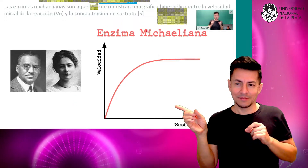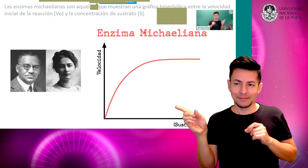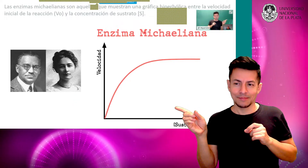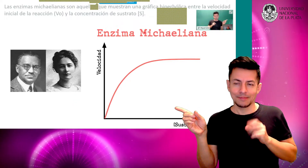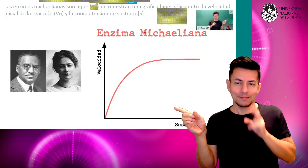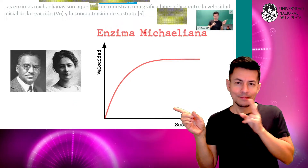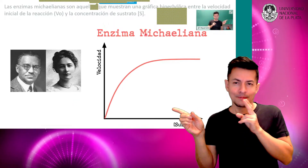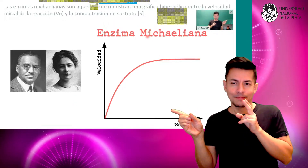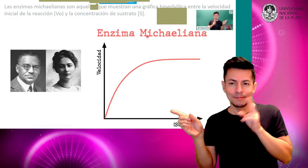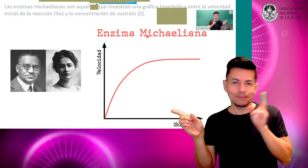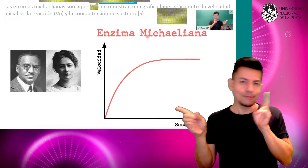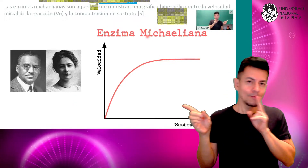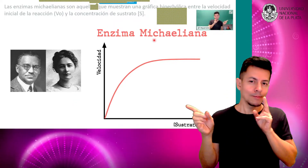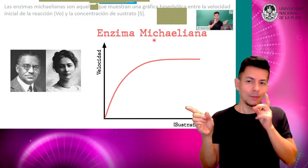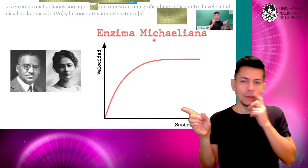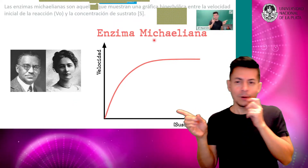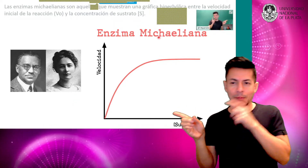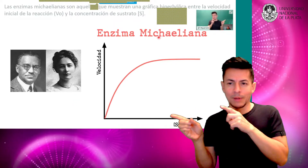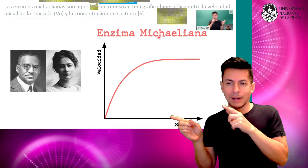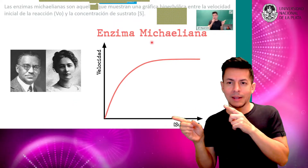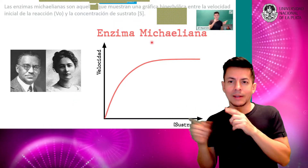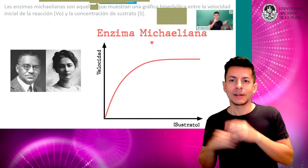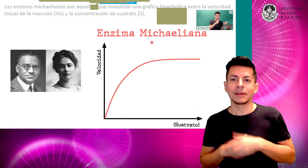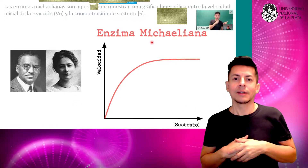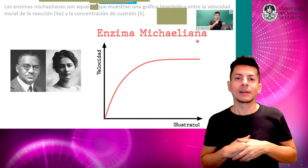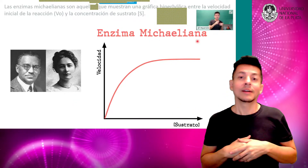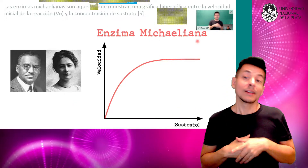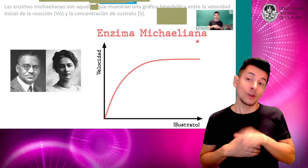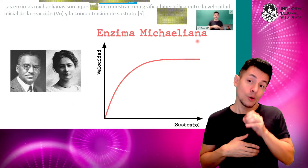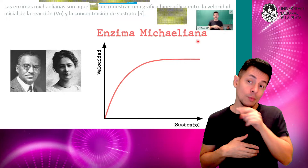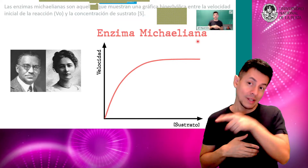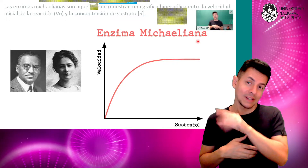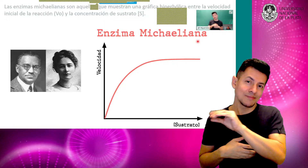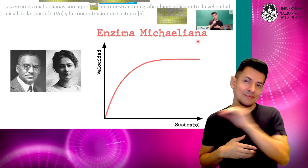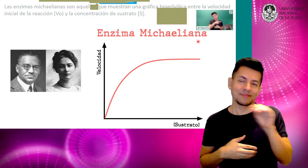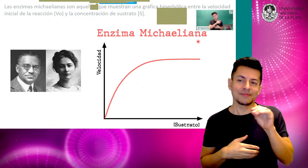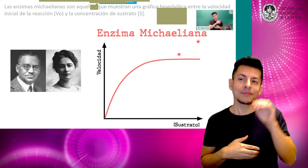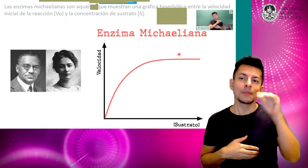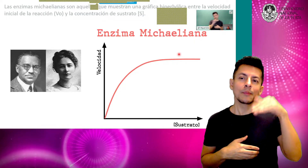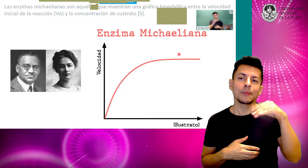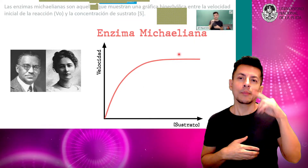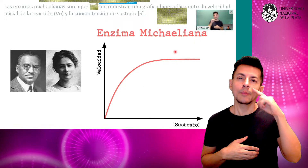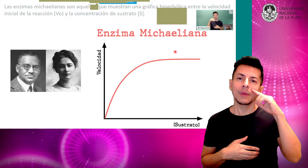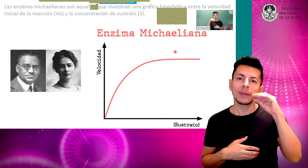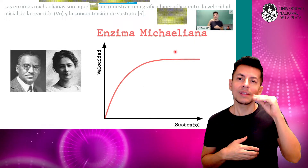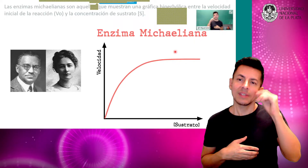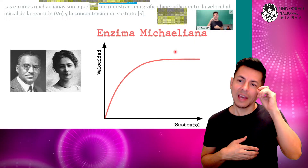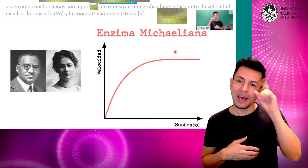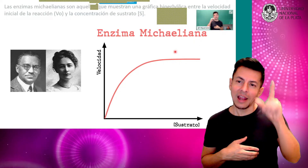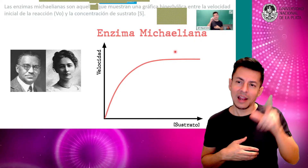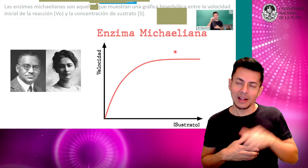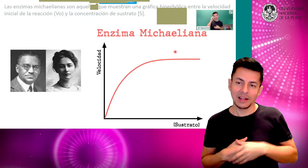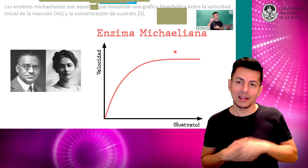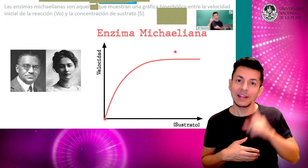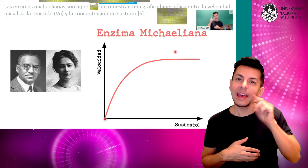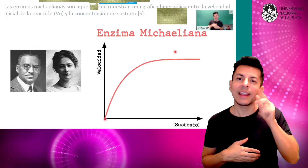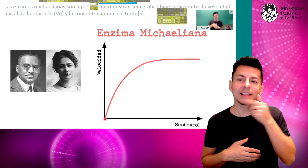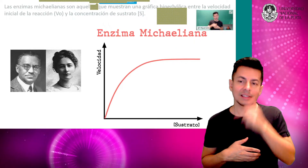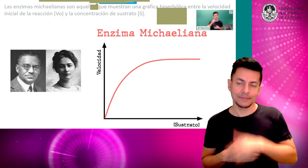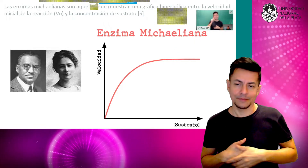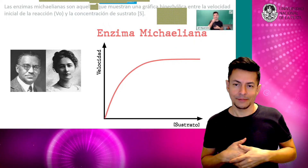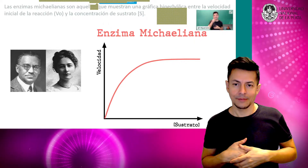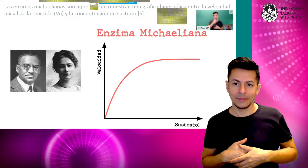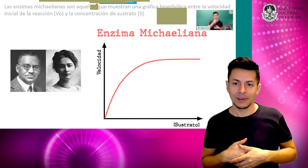ello a estas enzimas se las describe, se las nombra como enzimas micaelianas, ¿sí? Tienen una